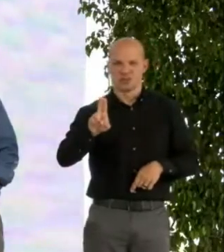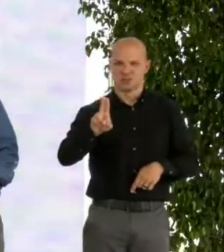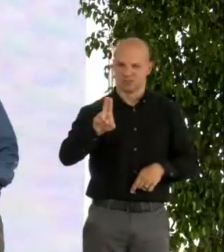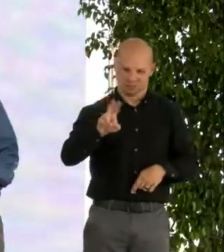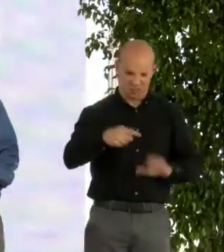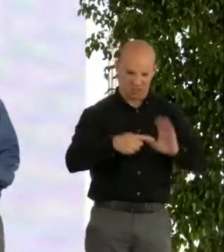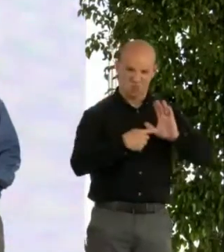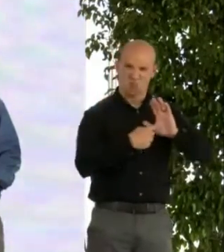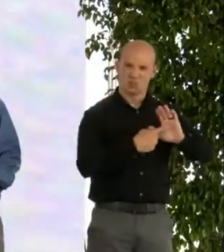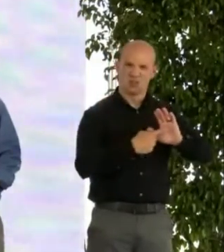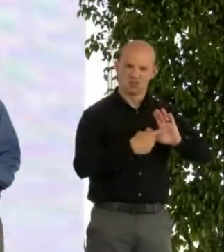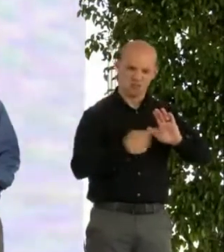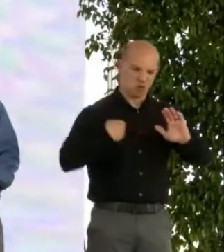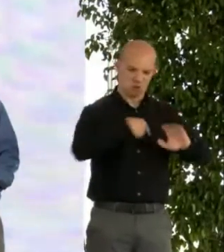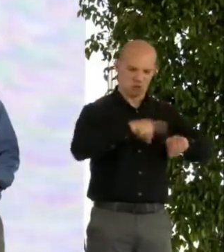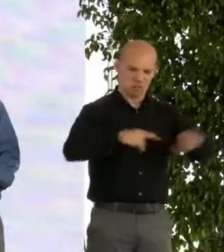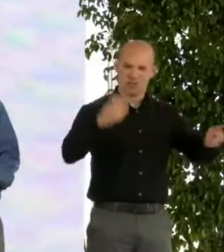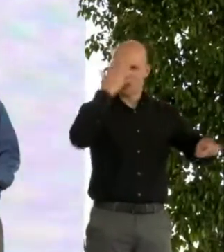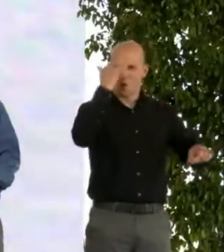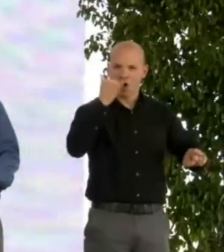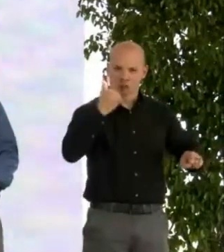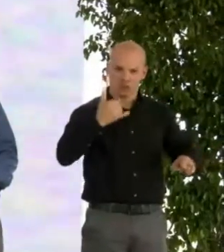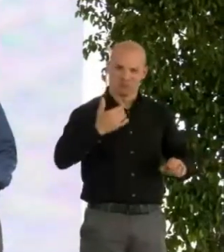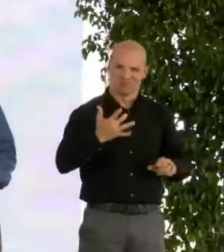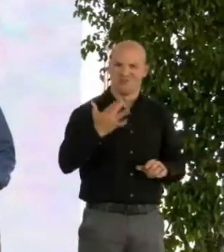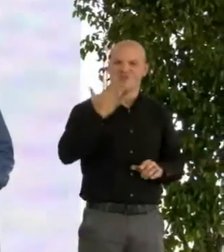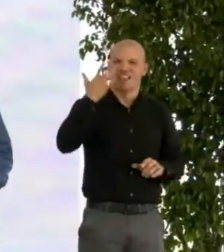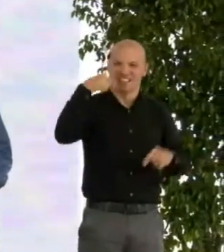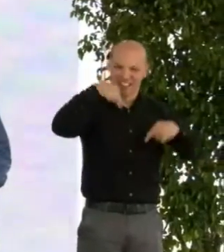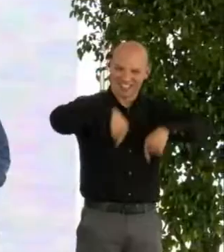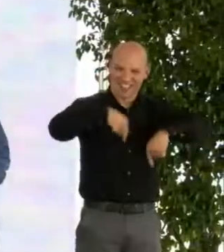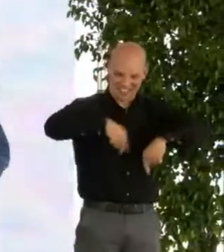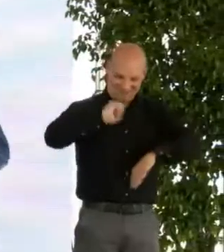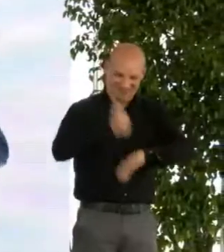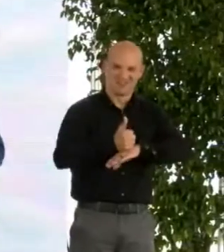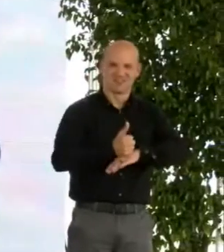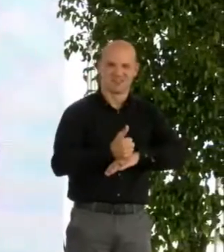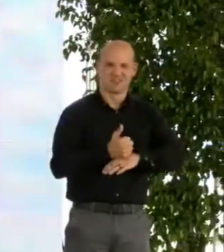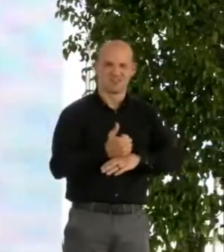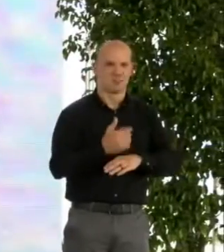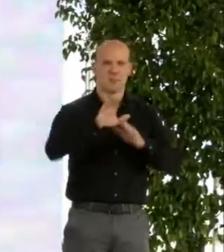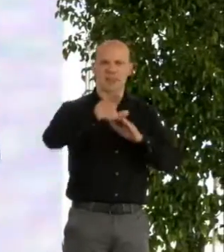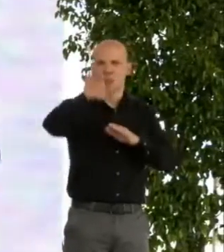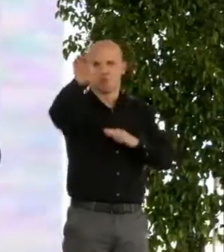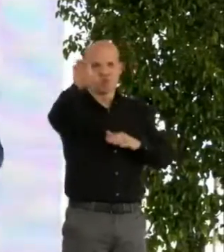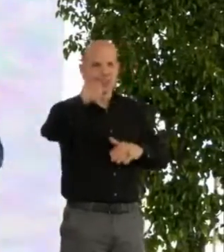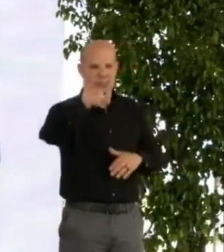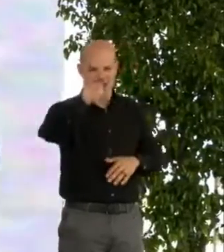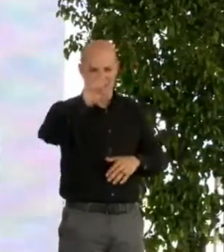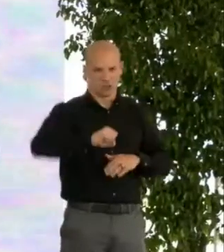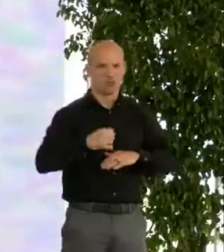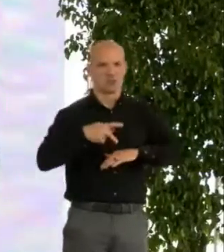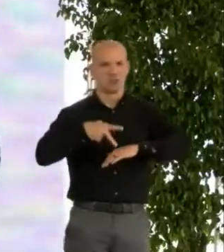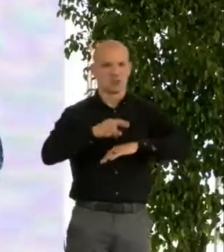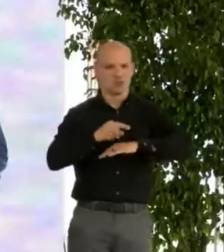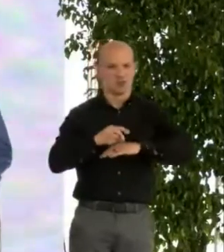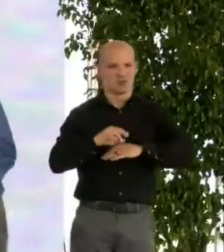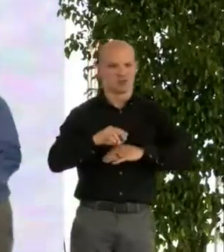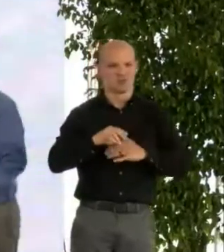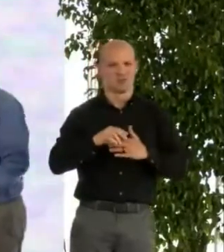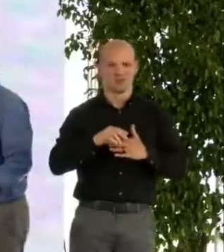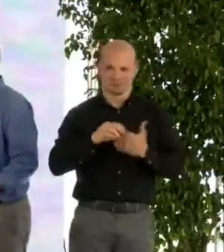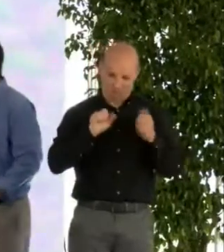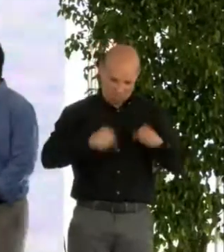hace diferentes y traer cosas de la montaña, cosas del sur de la isla, para que puedan experimentar todo lo que Puerto Rico tiene que